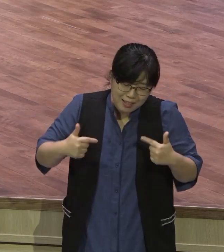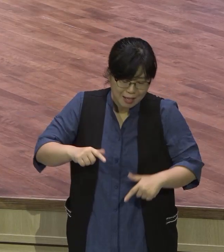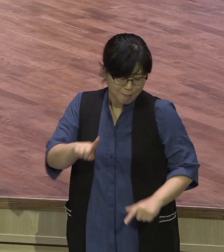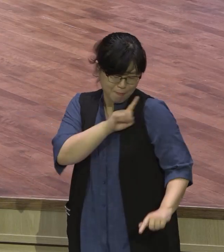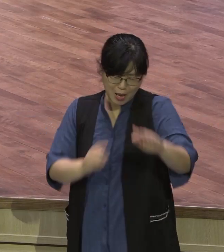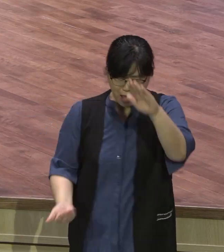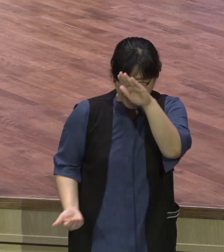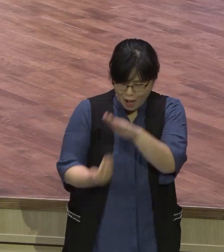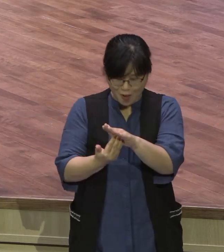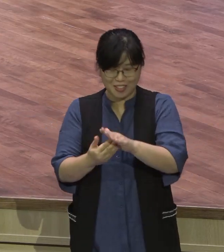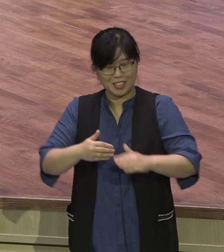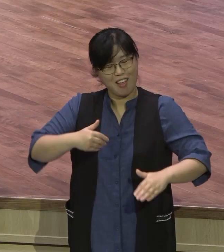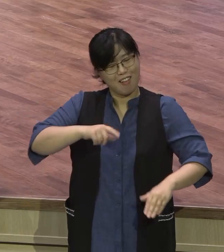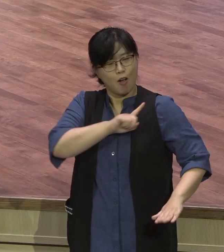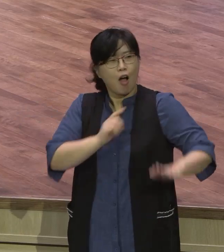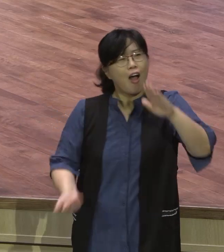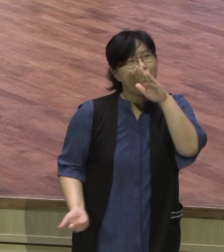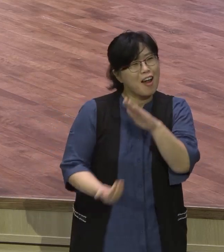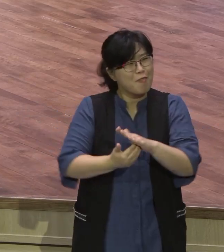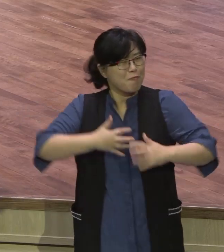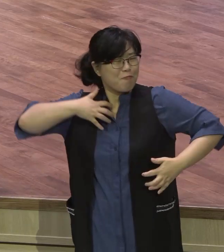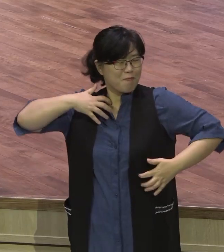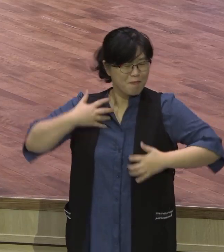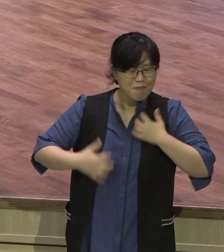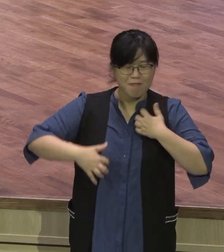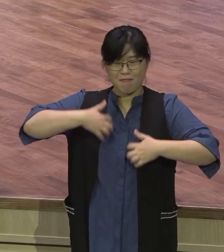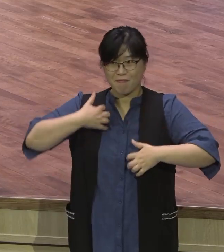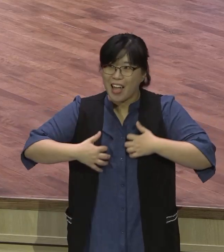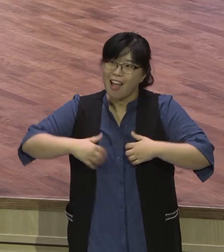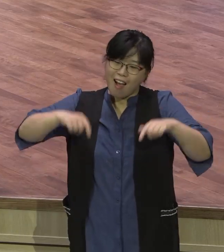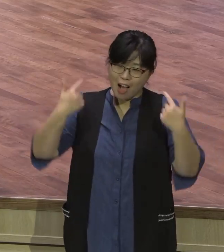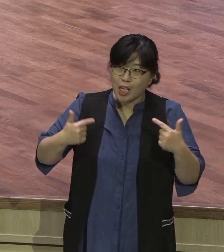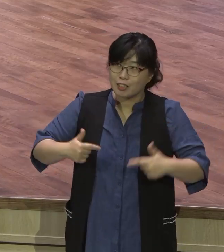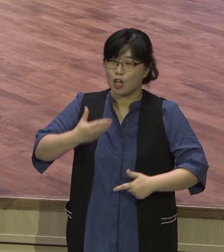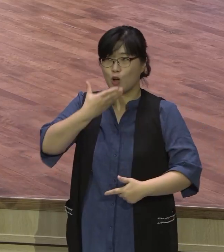하루하루가 매일매일 기대 속에서 응답받으면서